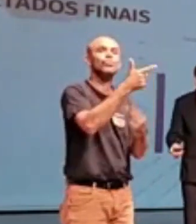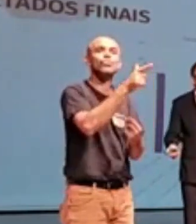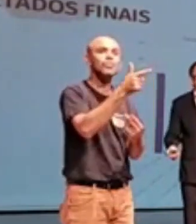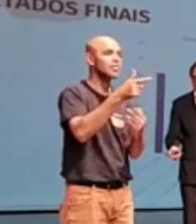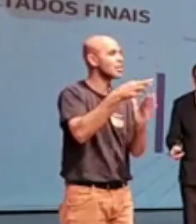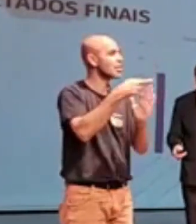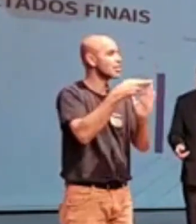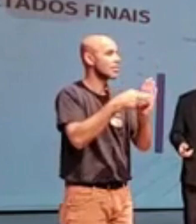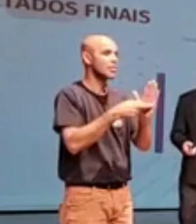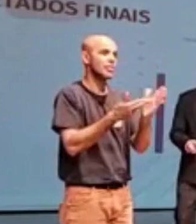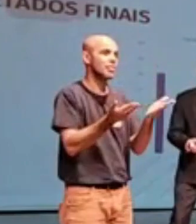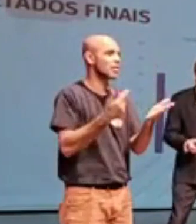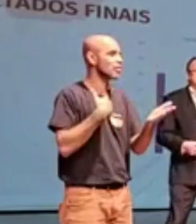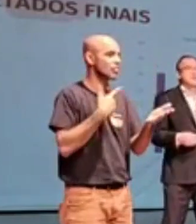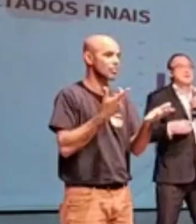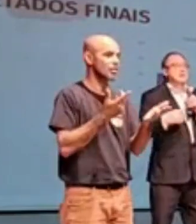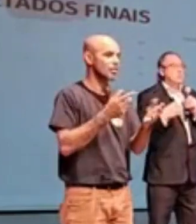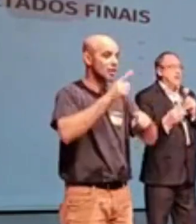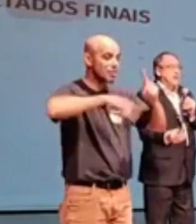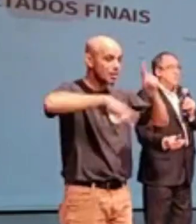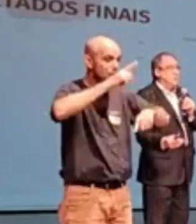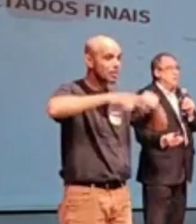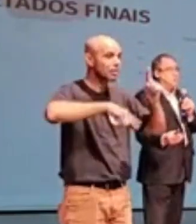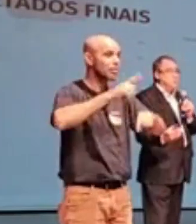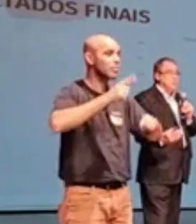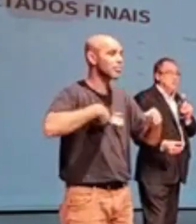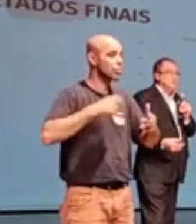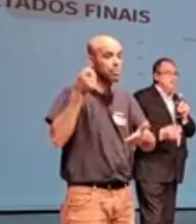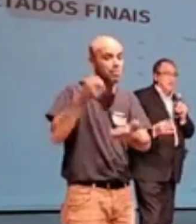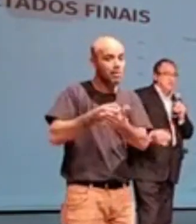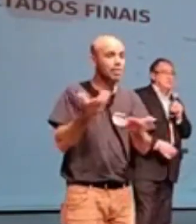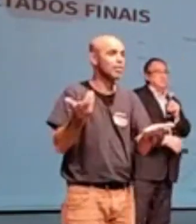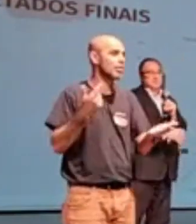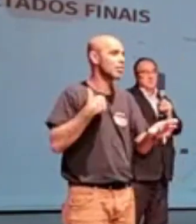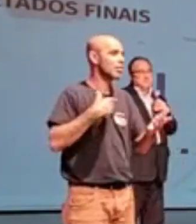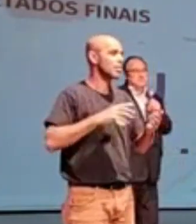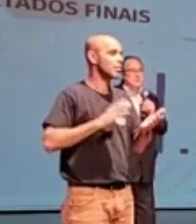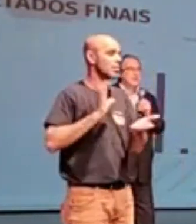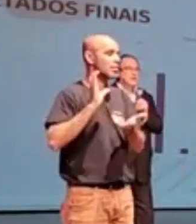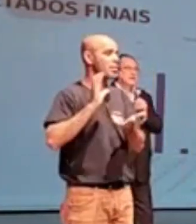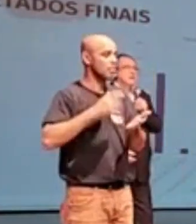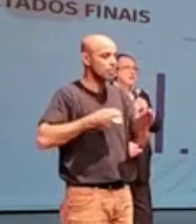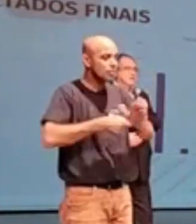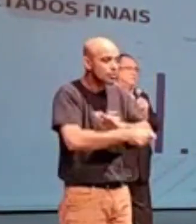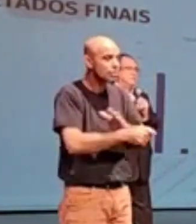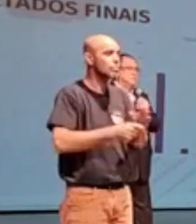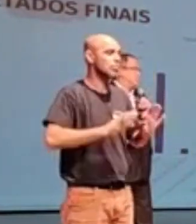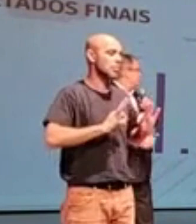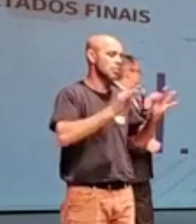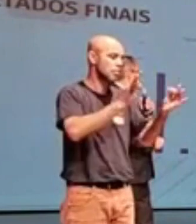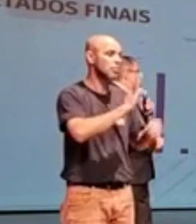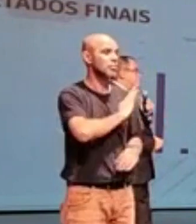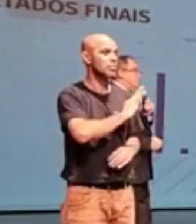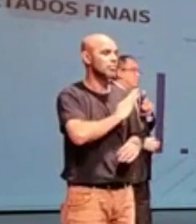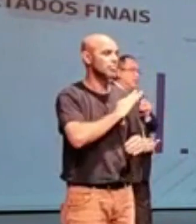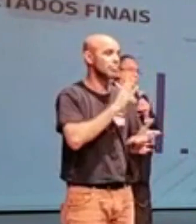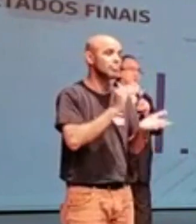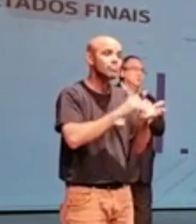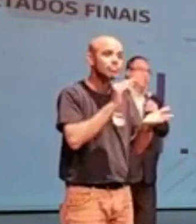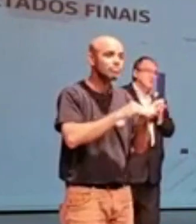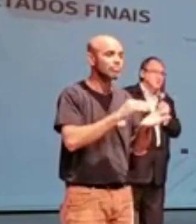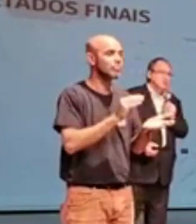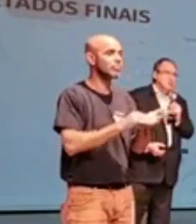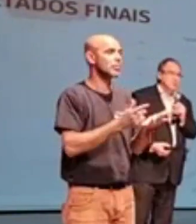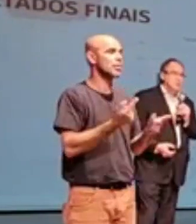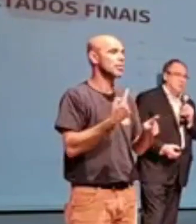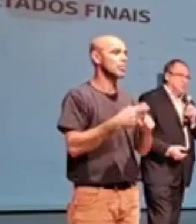arca com esse equipamento e não arca com recursos humanos e técnicos. Então, eu pergunto assim para alguns centros, por que você não marca porque não